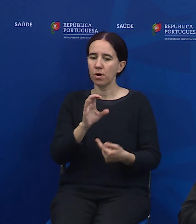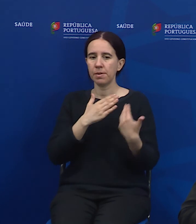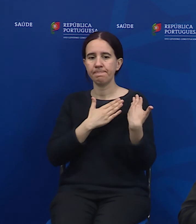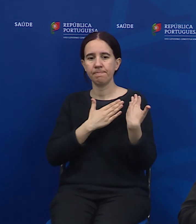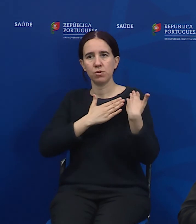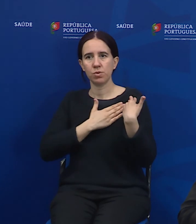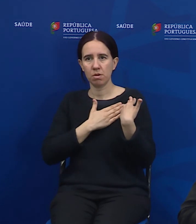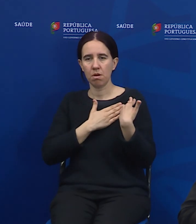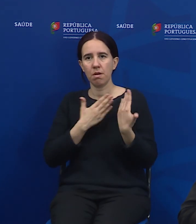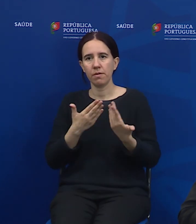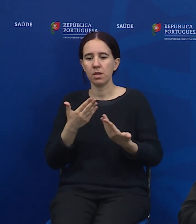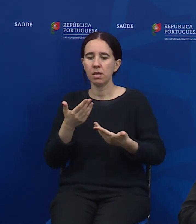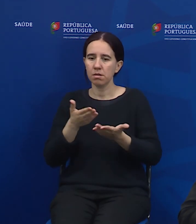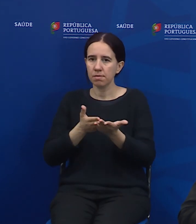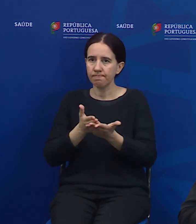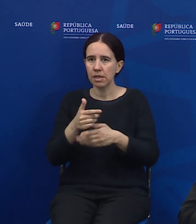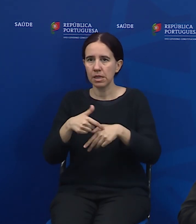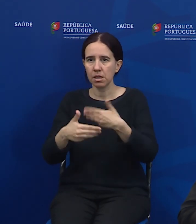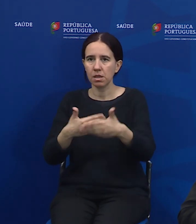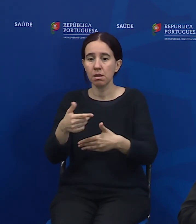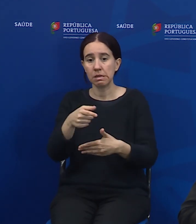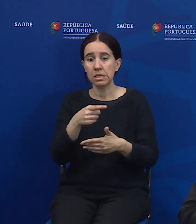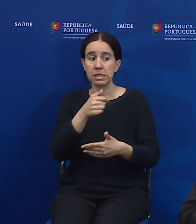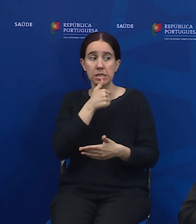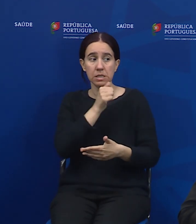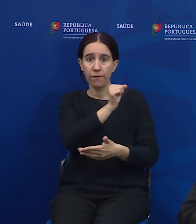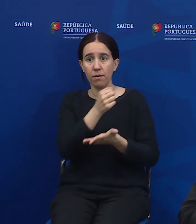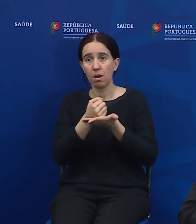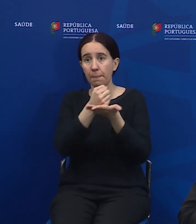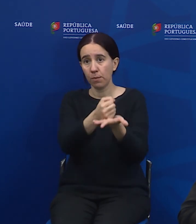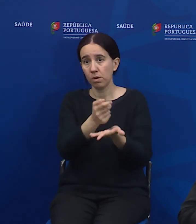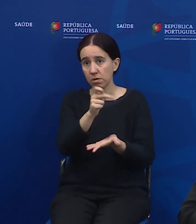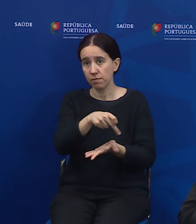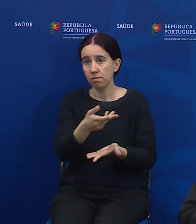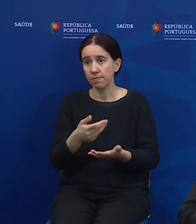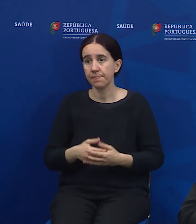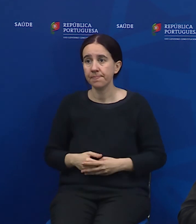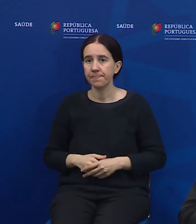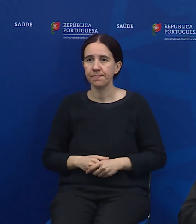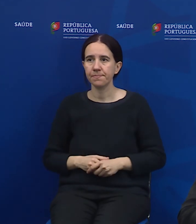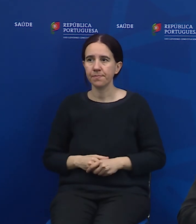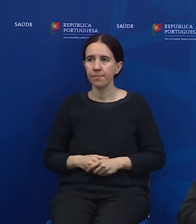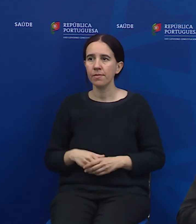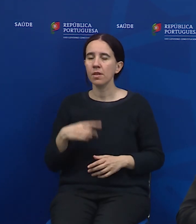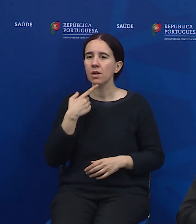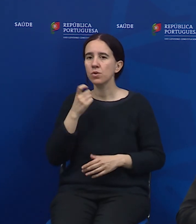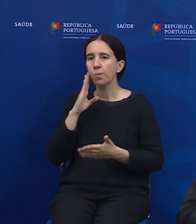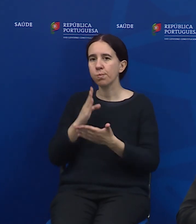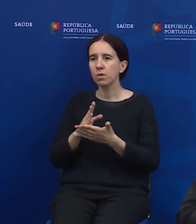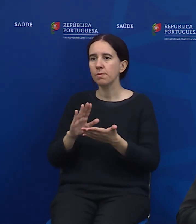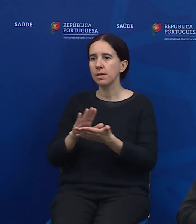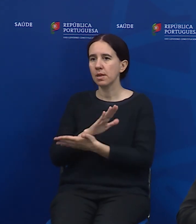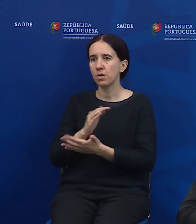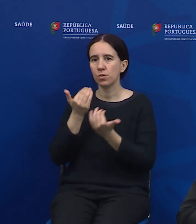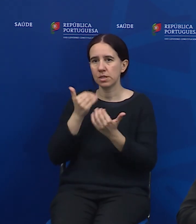responsável e gradual o apoio a essas decisões foram tomados o últimas questões para dar